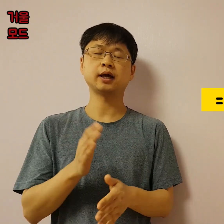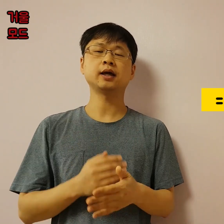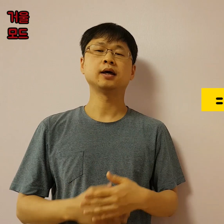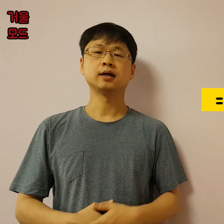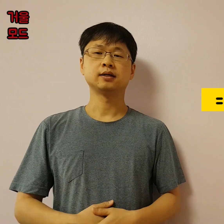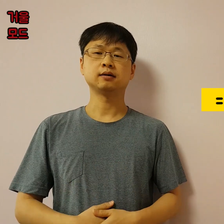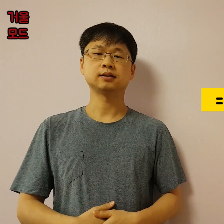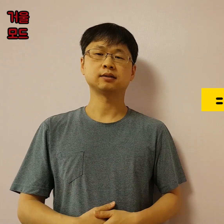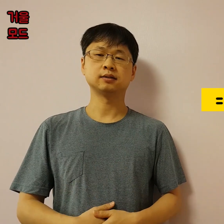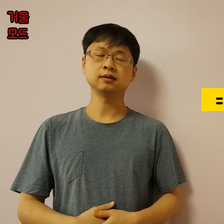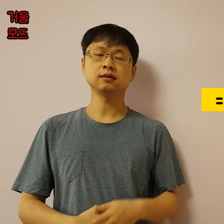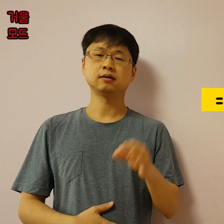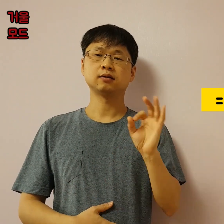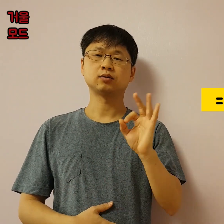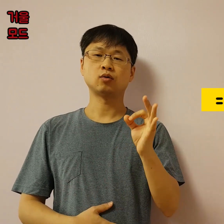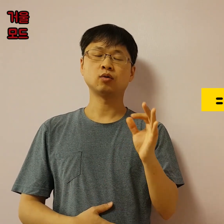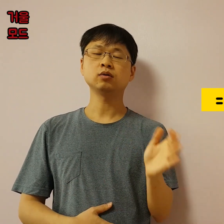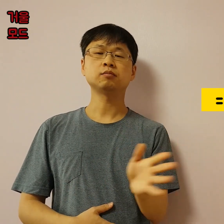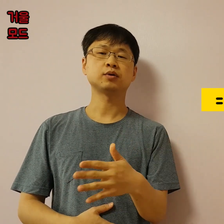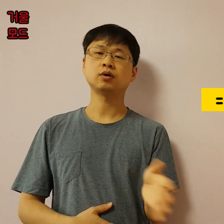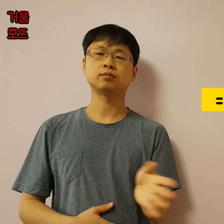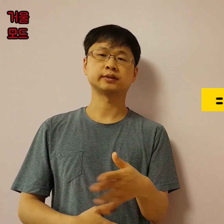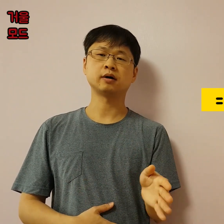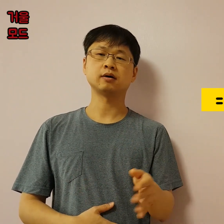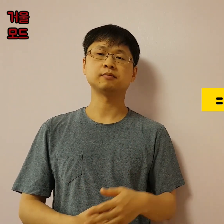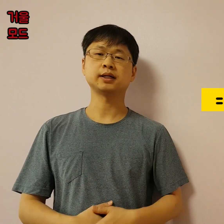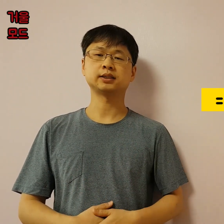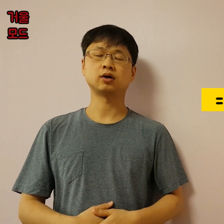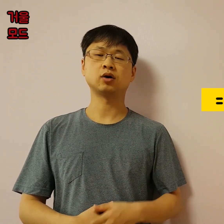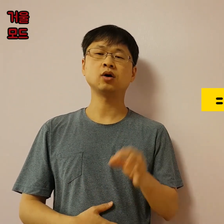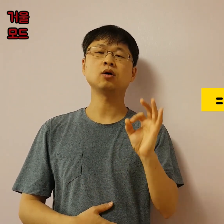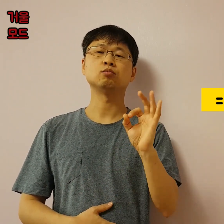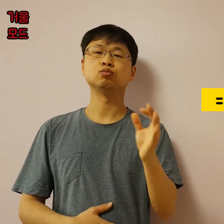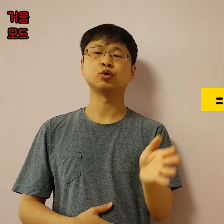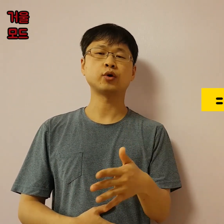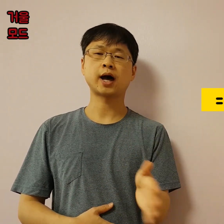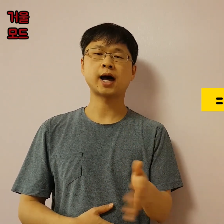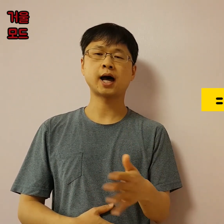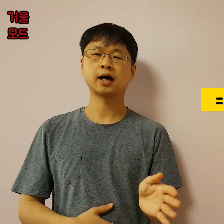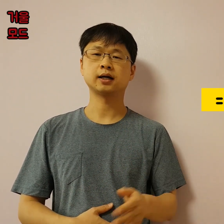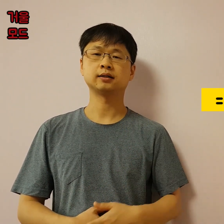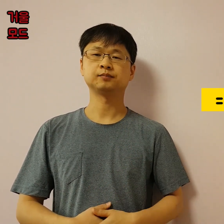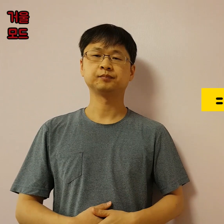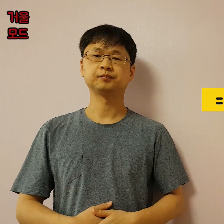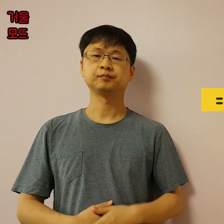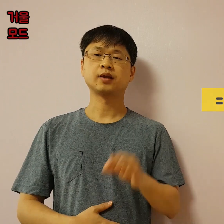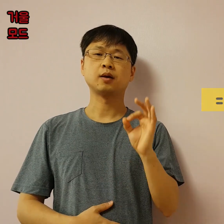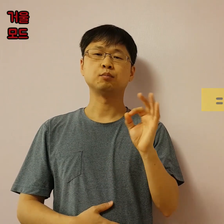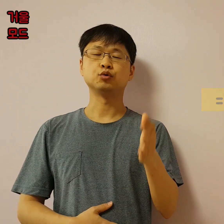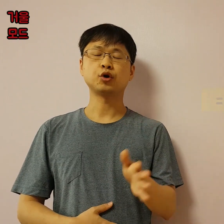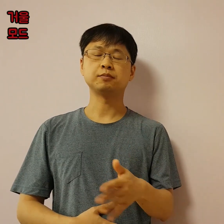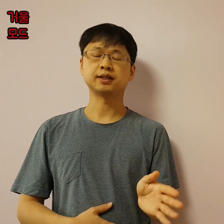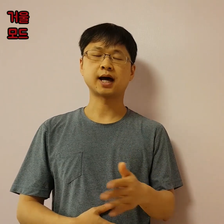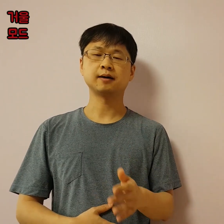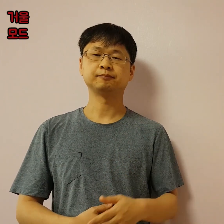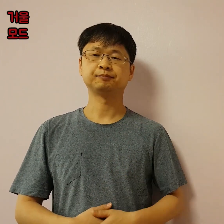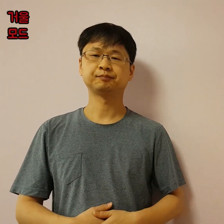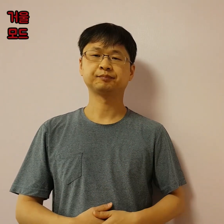있는데 여기서는 돈 필요 없어 이 말이죠. 무료야. 무료입니다.